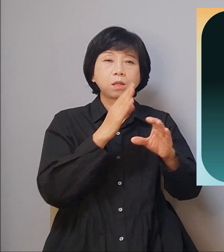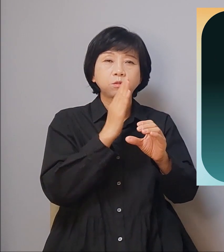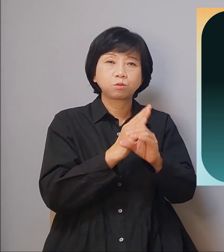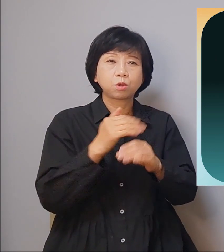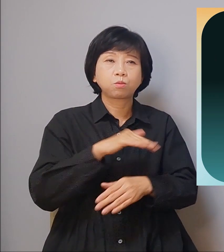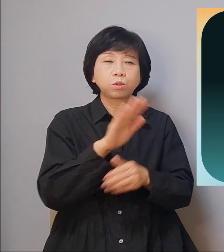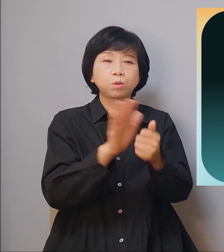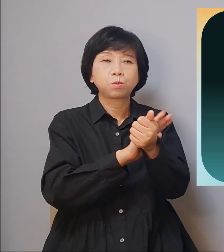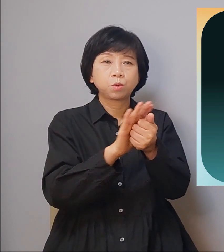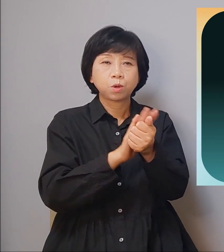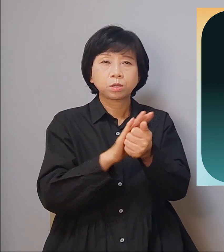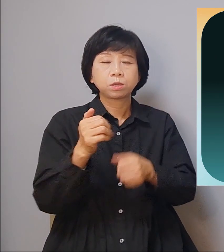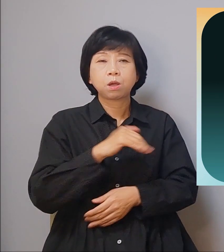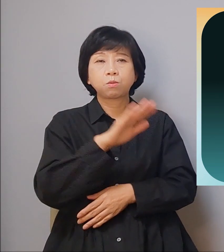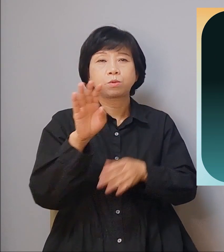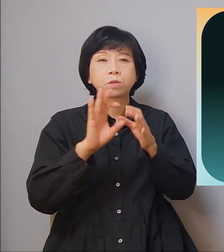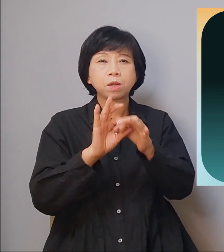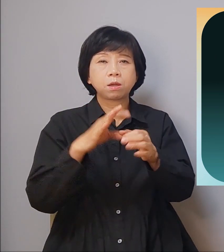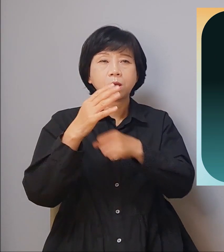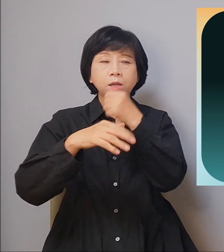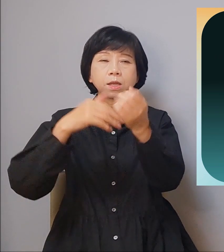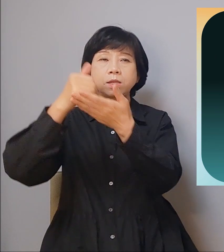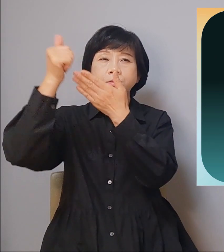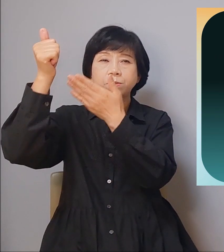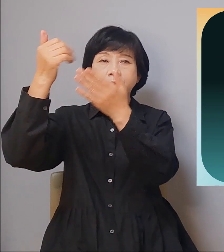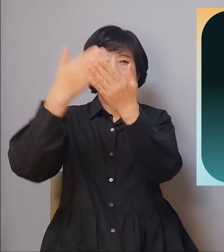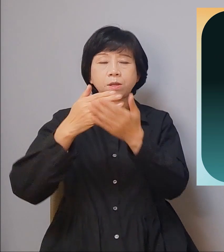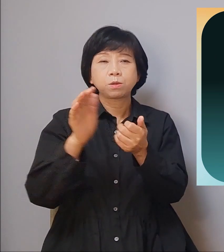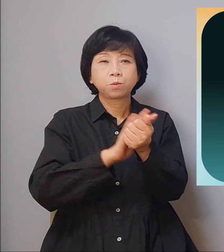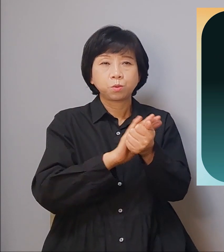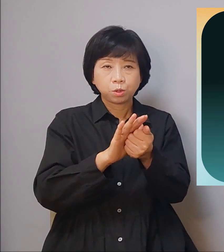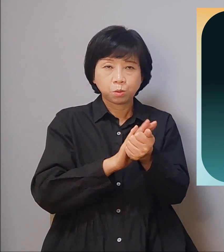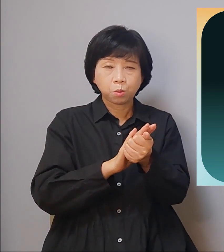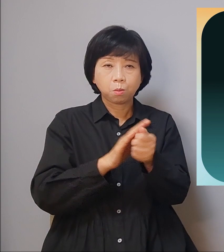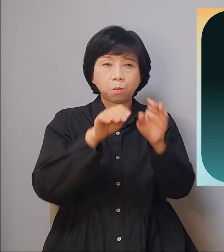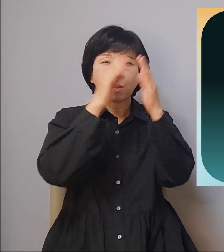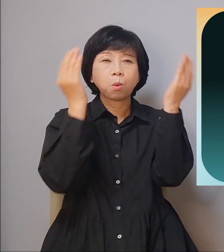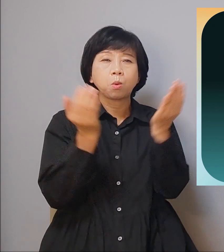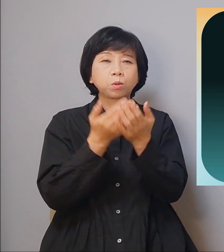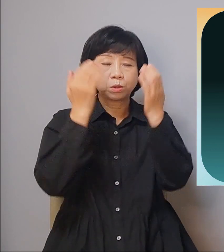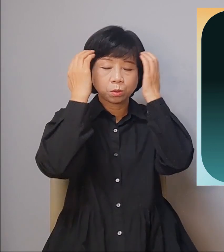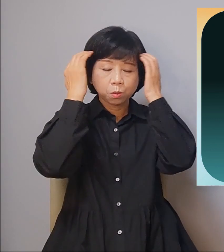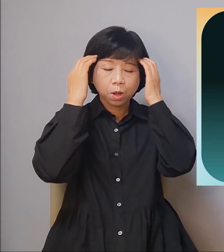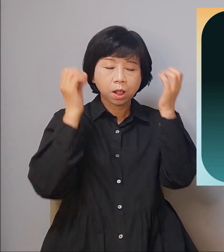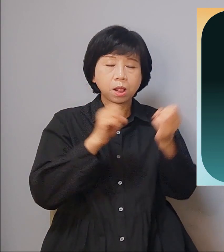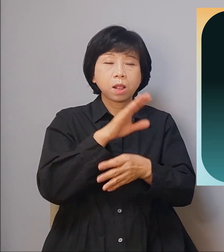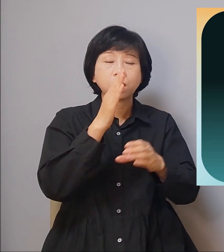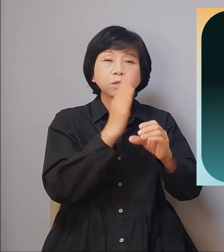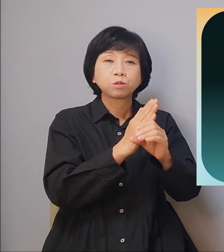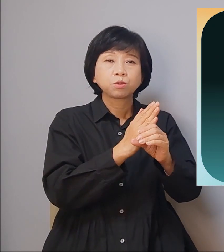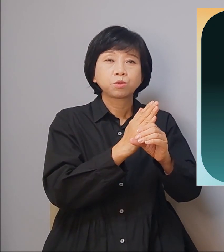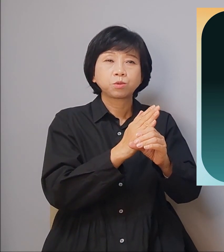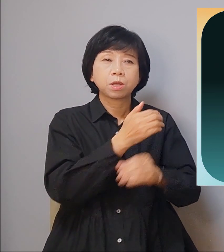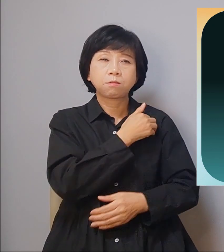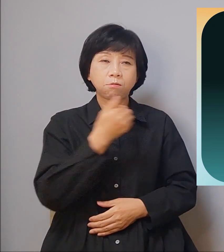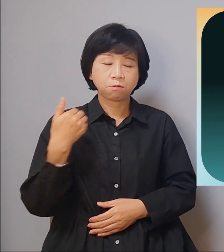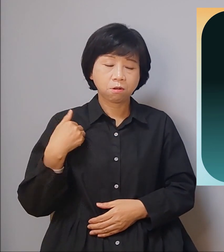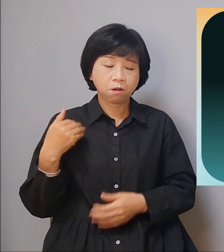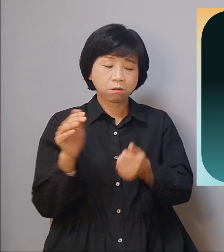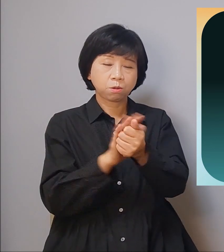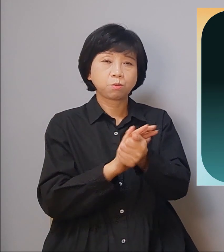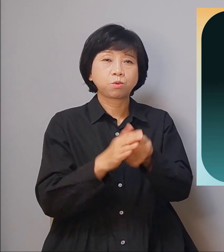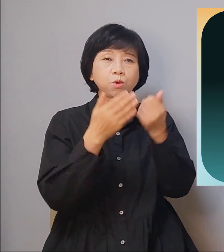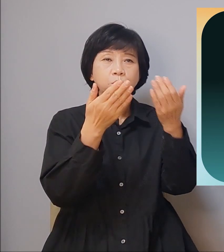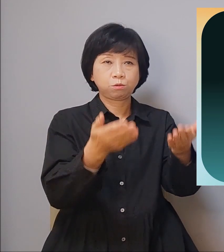우리를 위로하사 우리로 하여금 하나님께 받는 위로로서 모든 환난 중에 있는 자들을 능히 위로하게